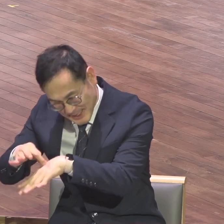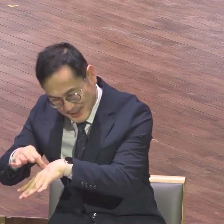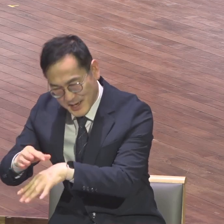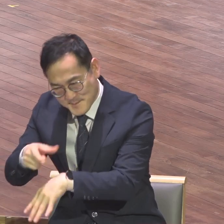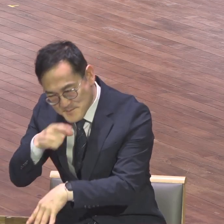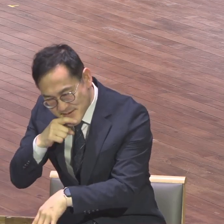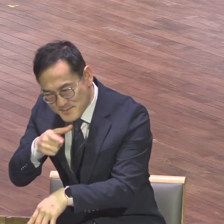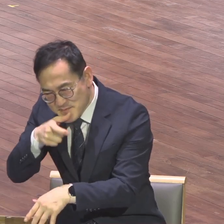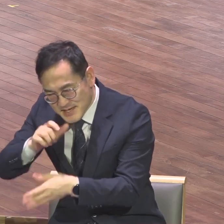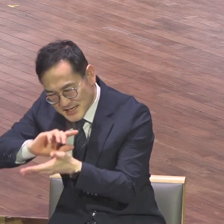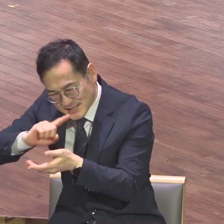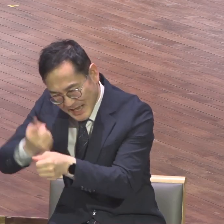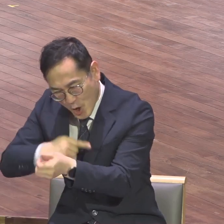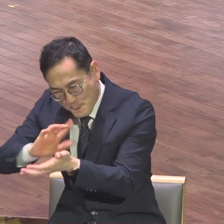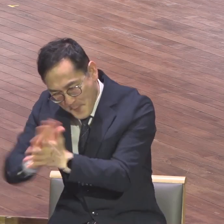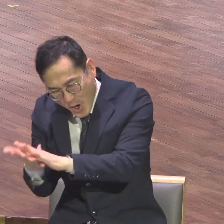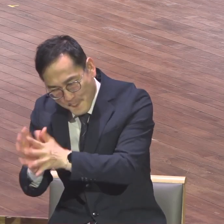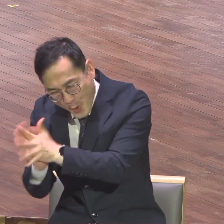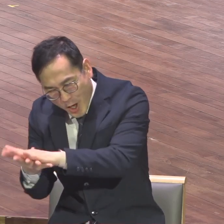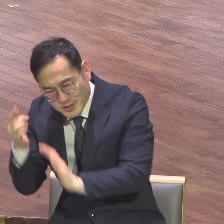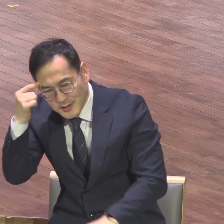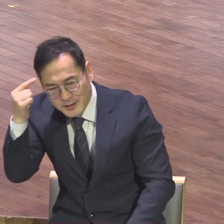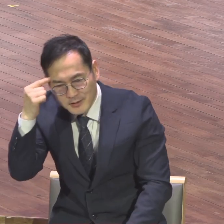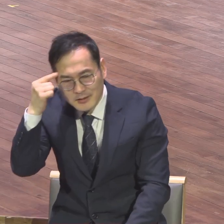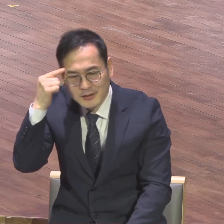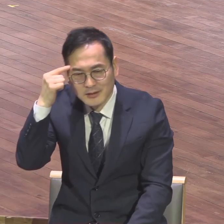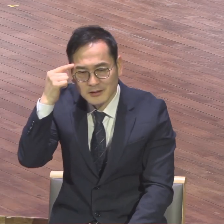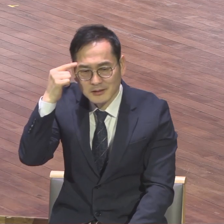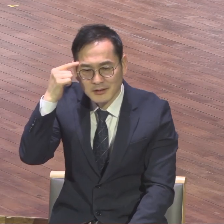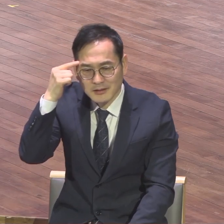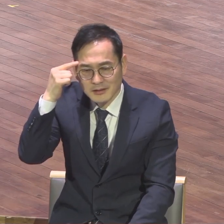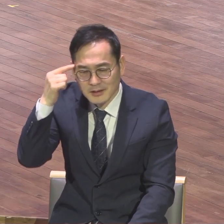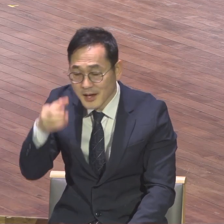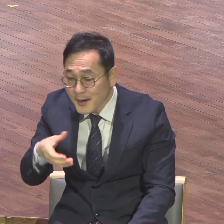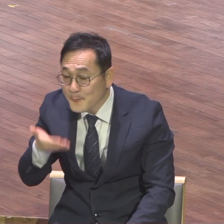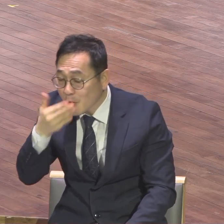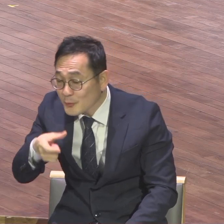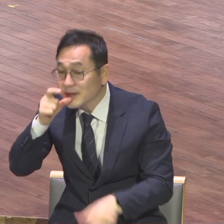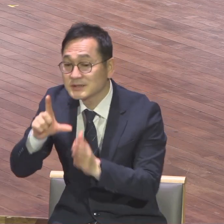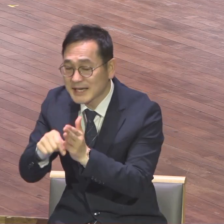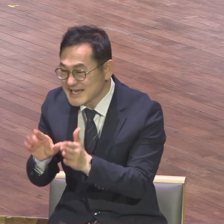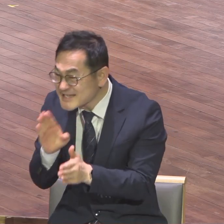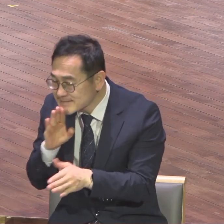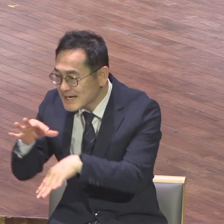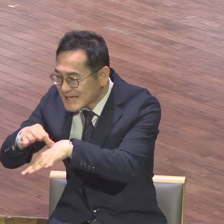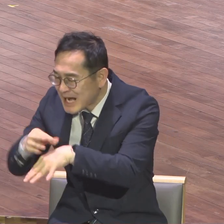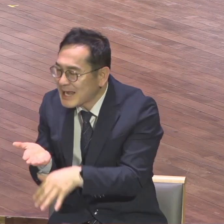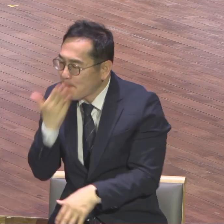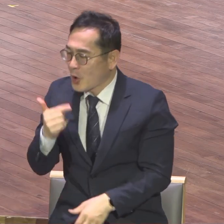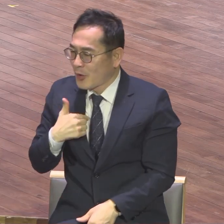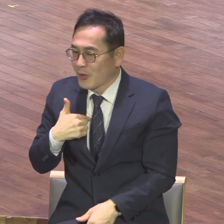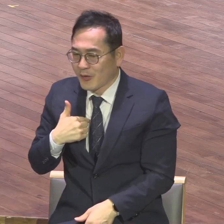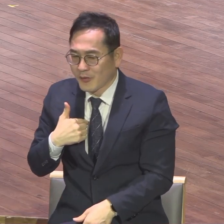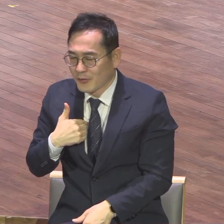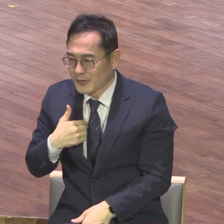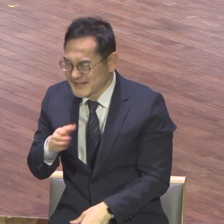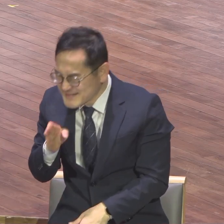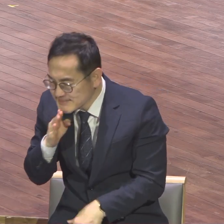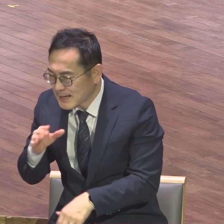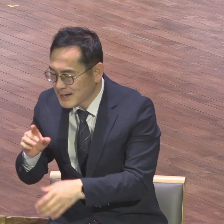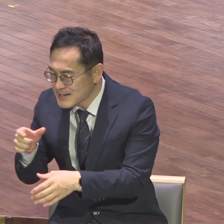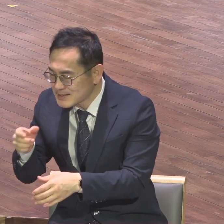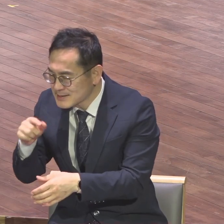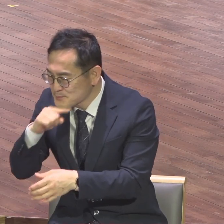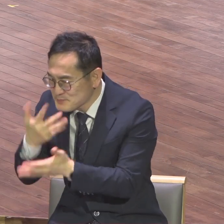피로 바뀌게 된다. 화채술 바뀐다. 그 순간에 실제 예수님의 살과 피로 바뀐다. 그래서 성찬을 뭐라